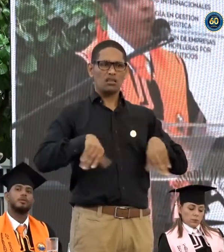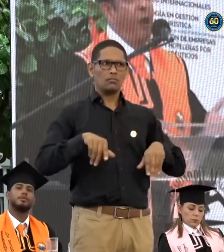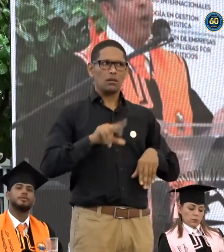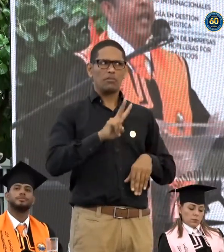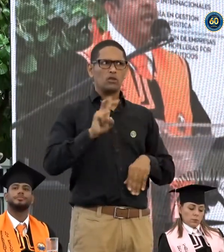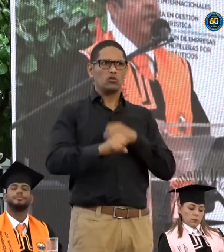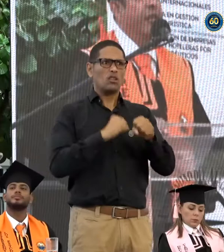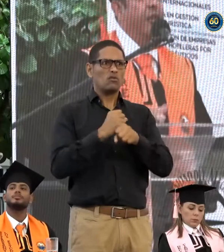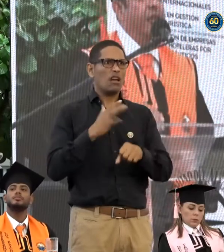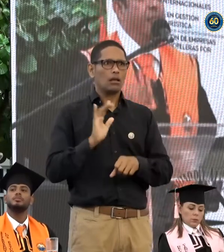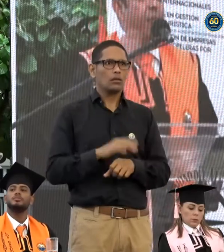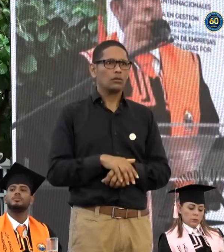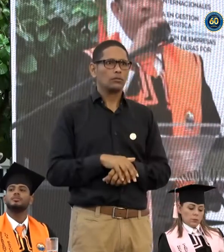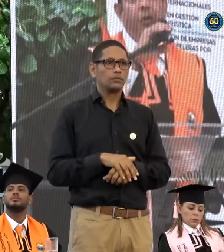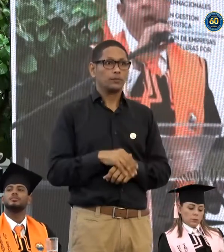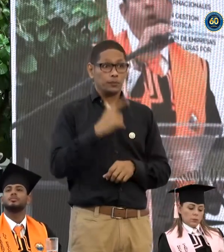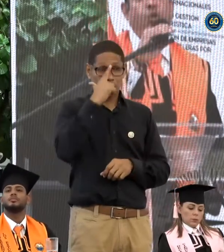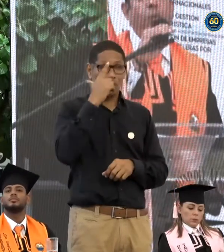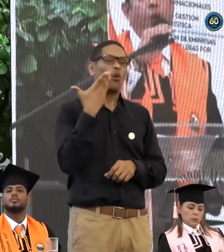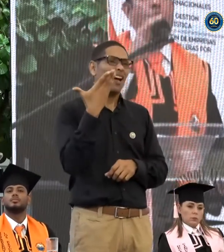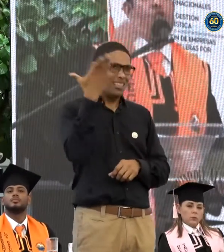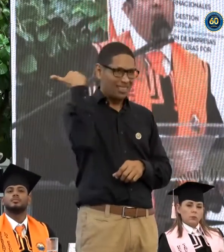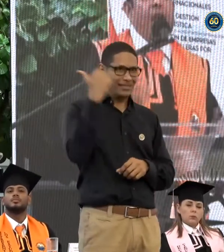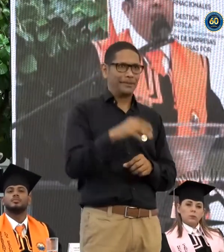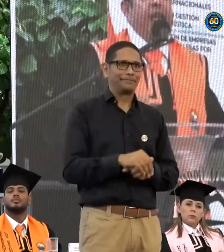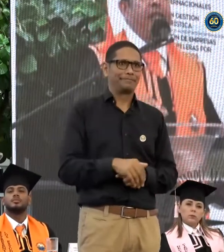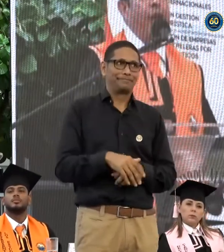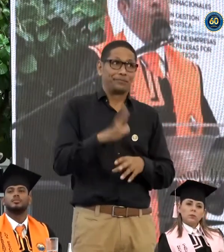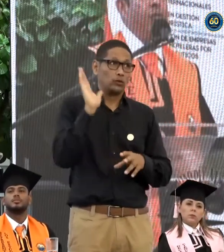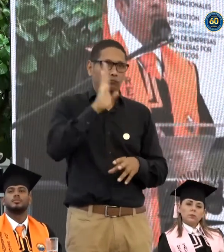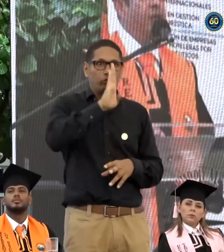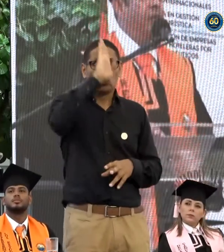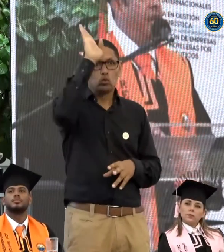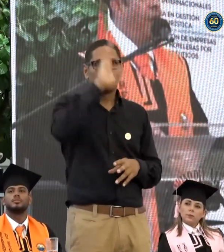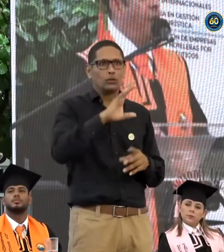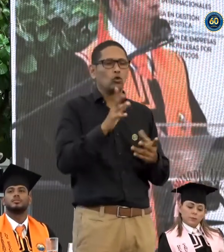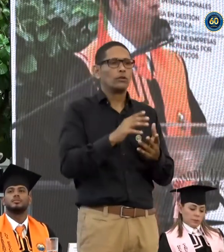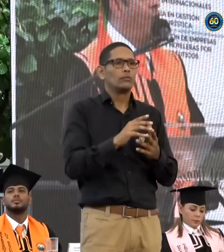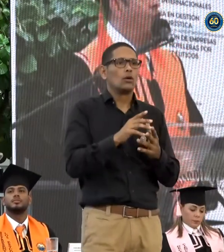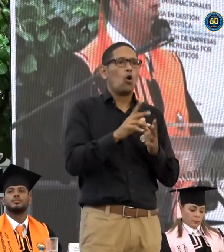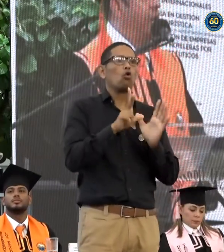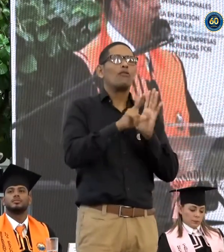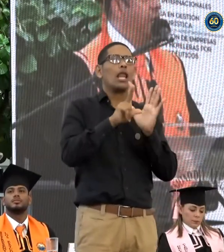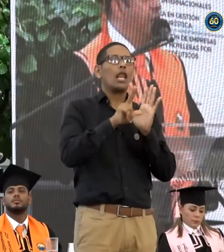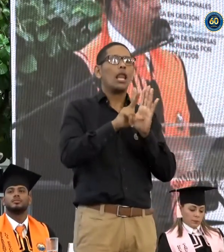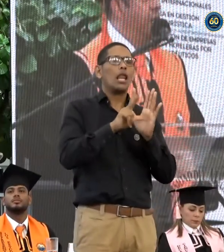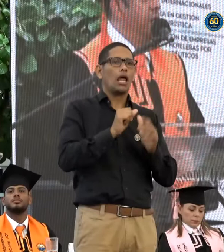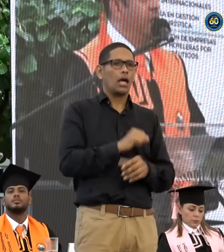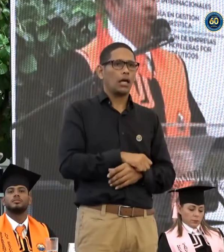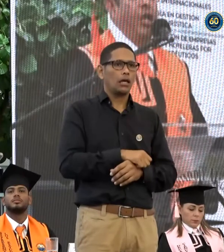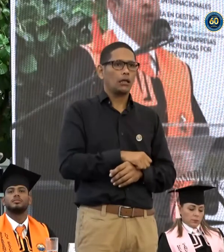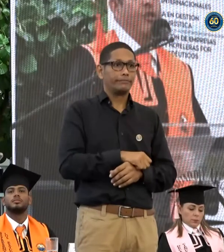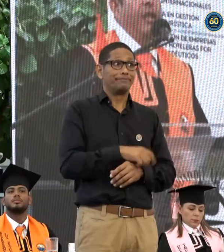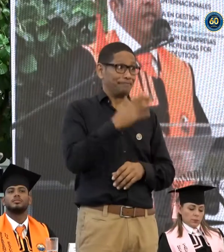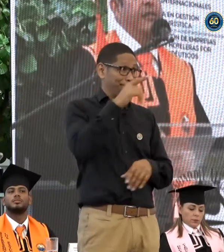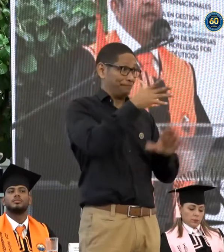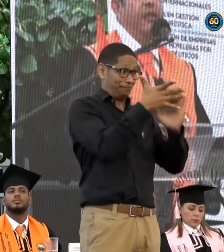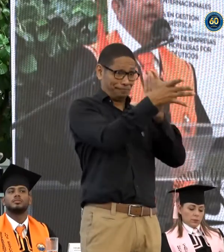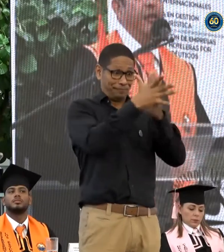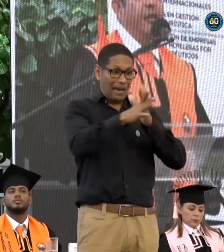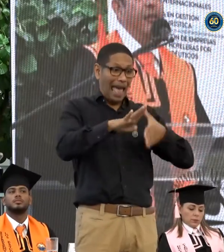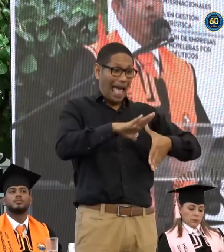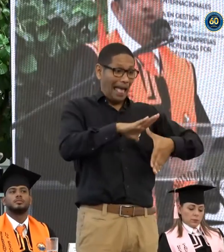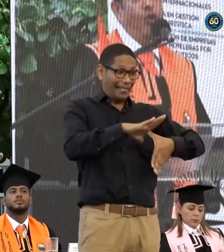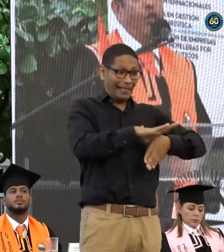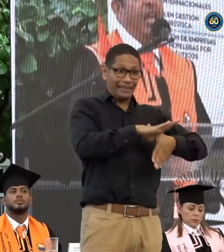me gradé en una costumbre odiosa que alguien instaló ir a grabarnos un hotel donde inclusive el taxi muchos